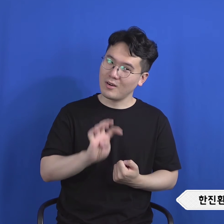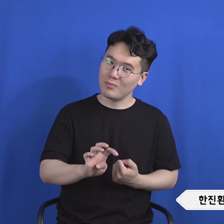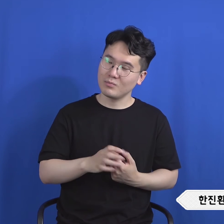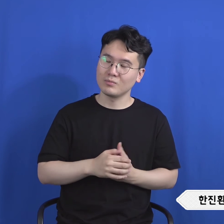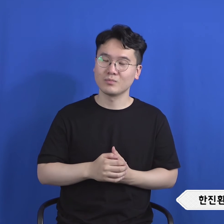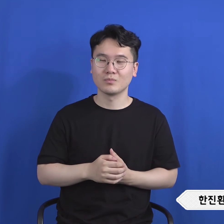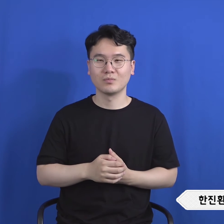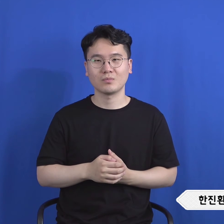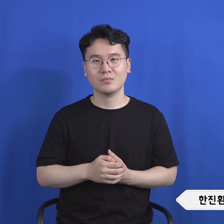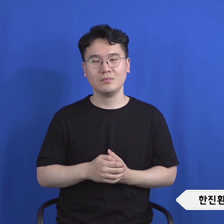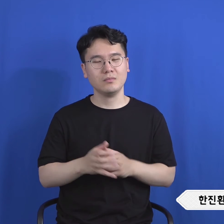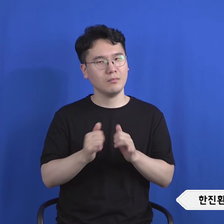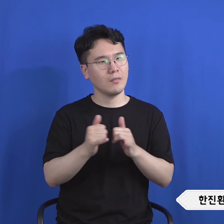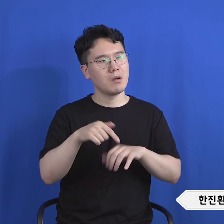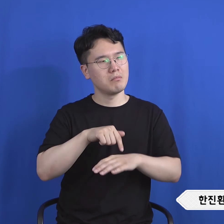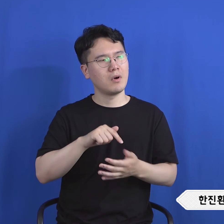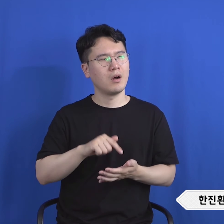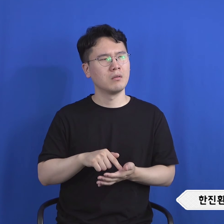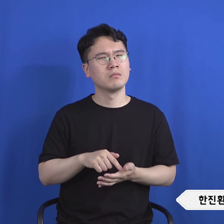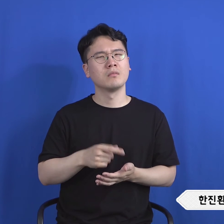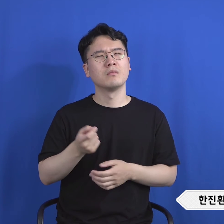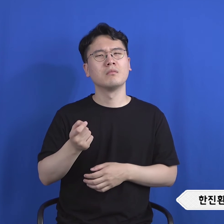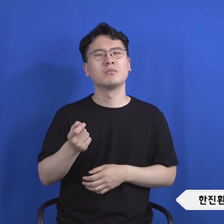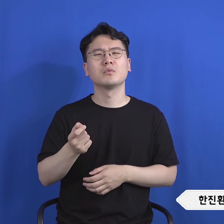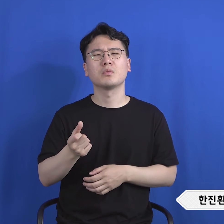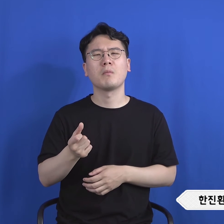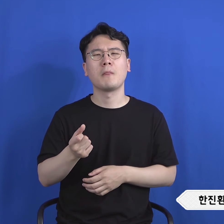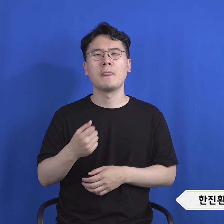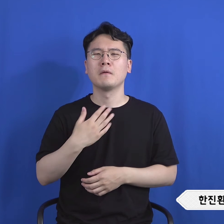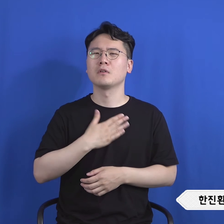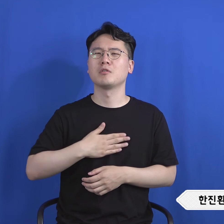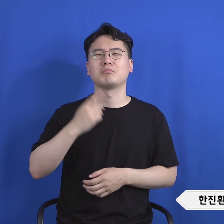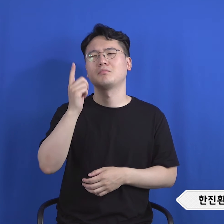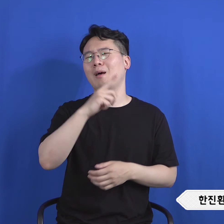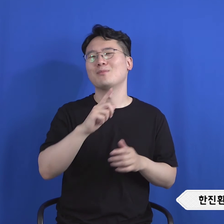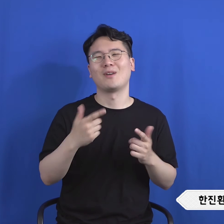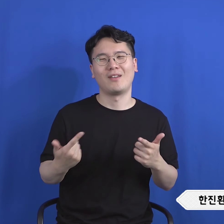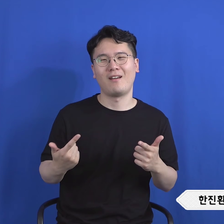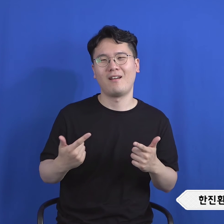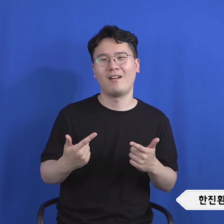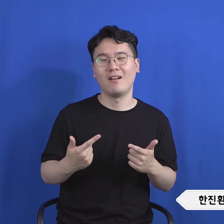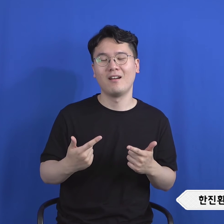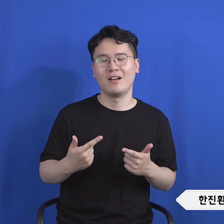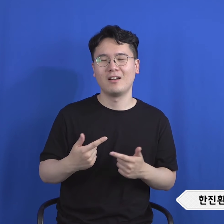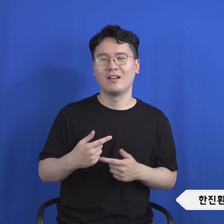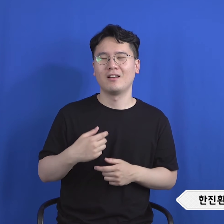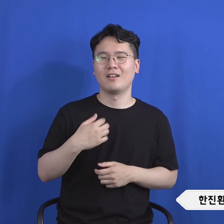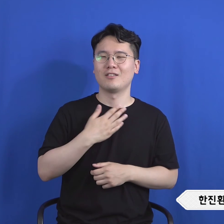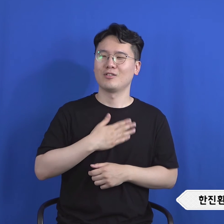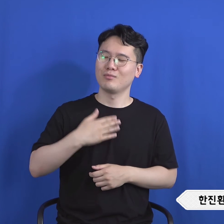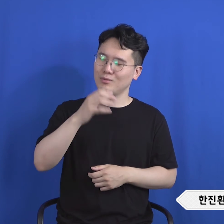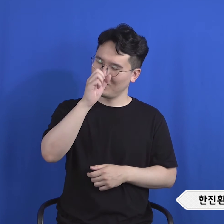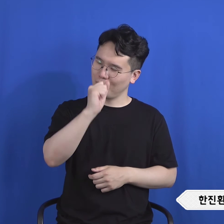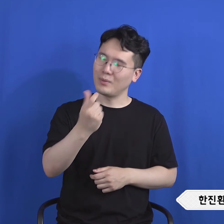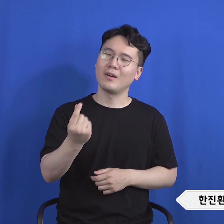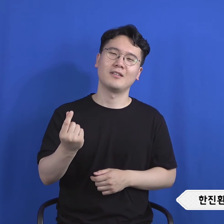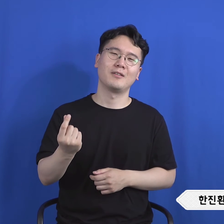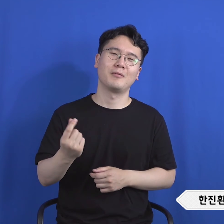그런데 사람 마음이 희한하지요. 그런 소리 들으니까 별로 기분은 나쁘지 않고 은근히 기분이 좋습니다.